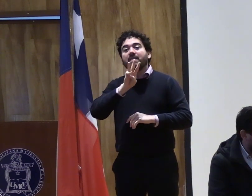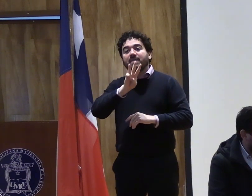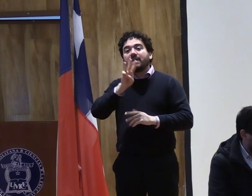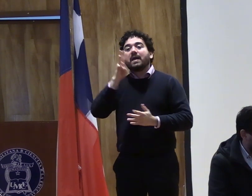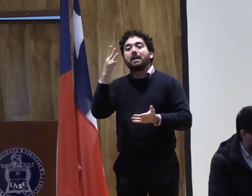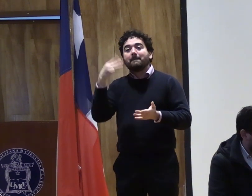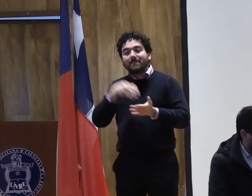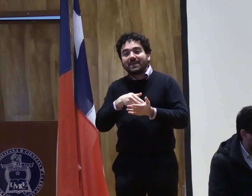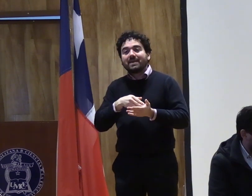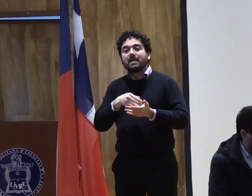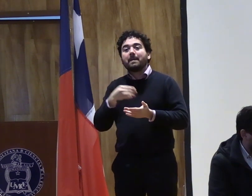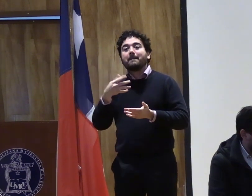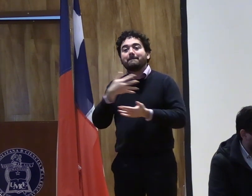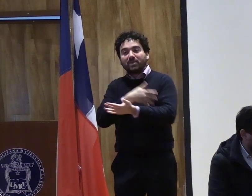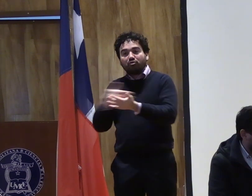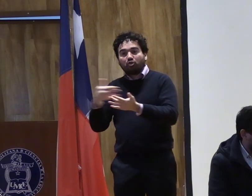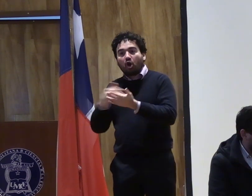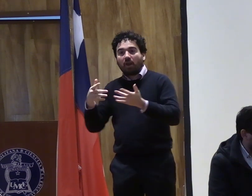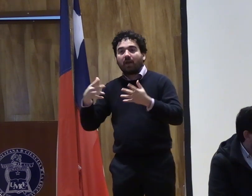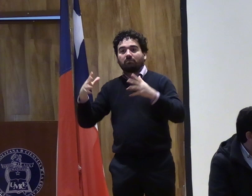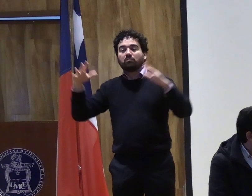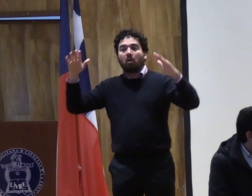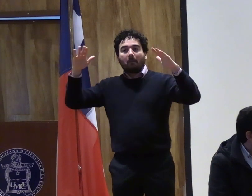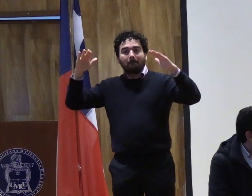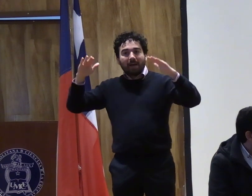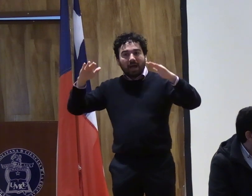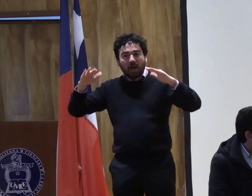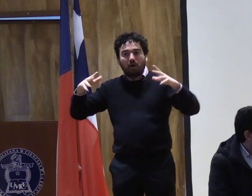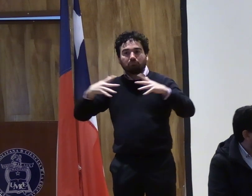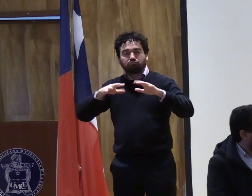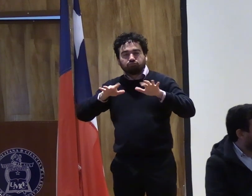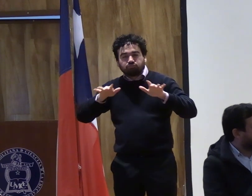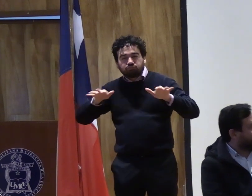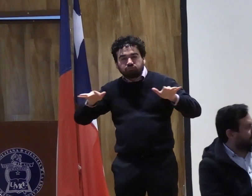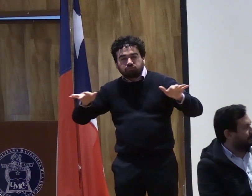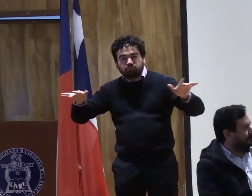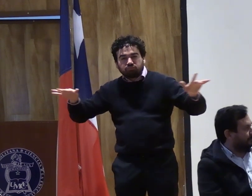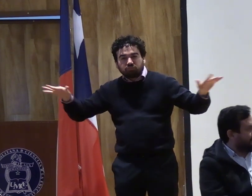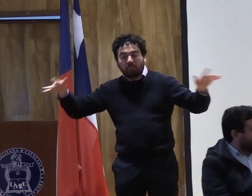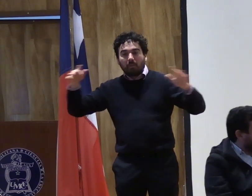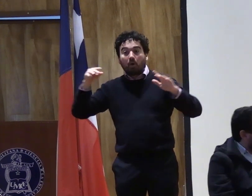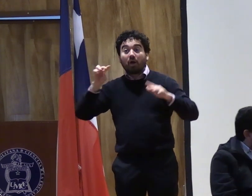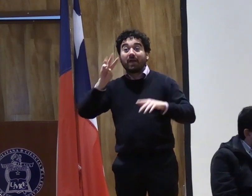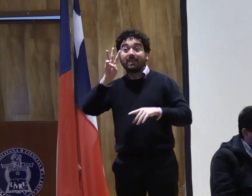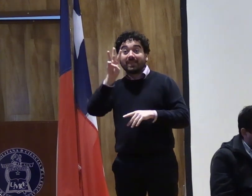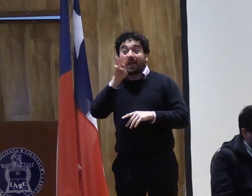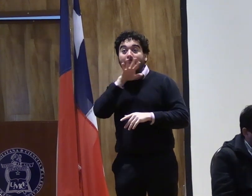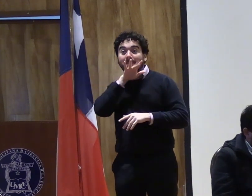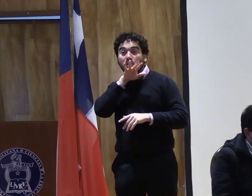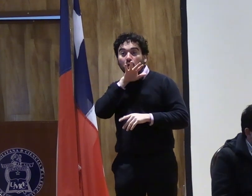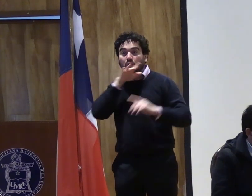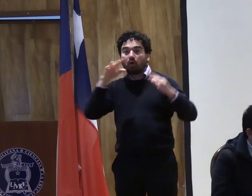¿no? Y después sigue bajando, y cuando han pasado 3 minutos,